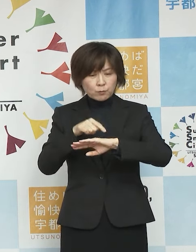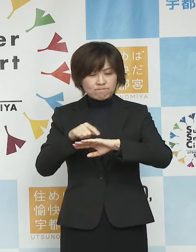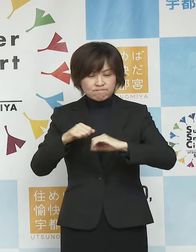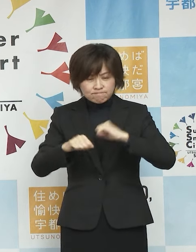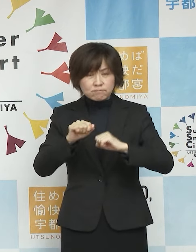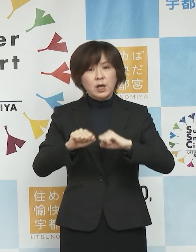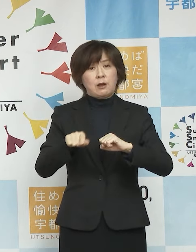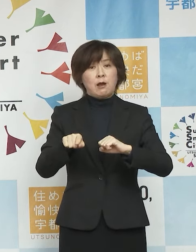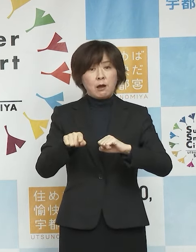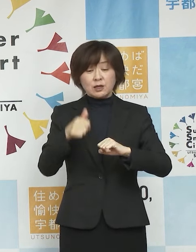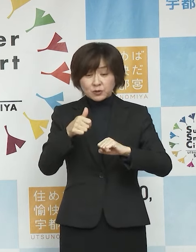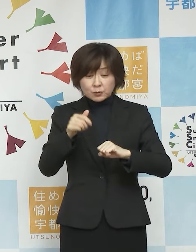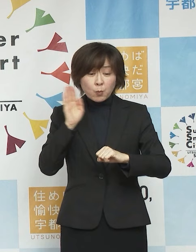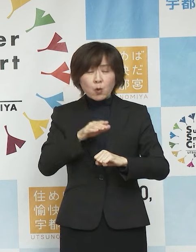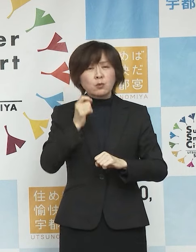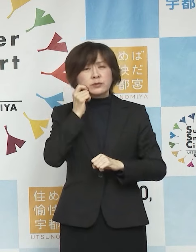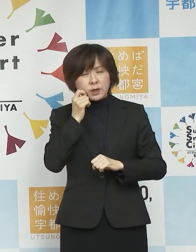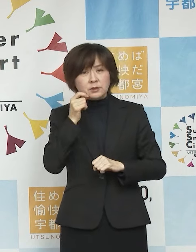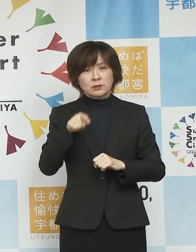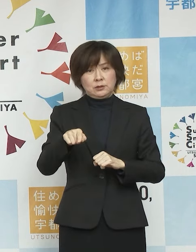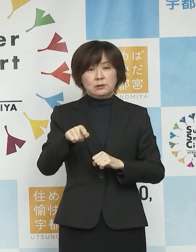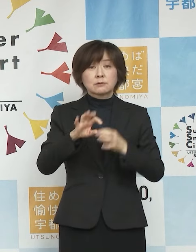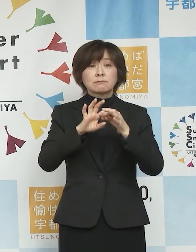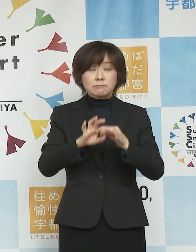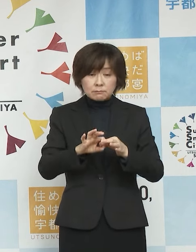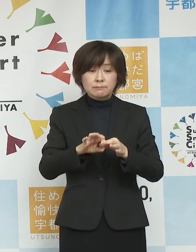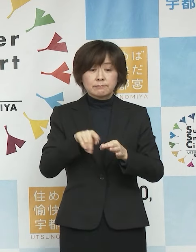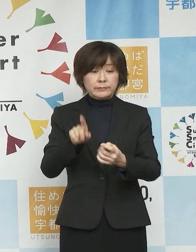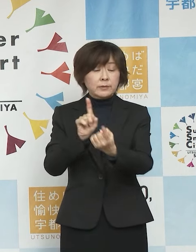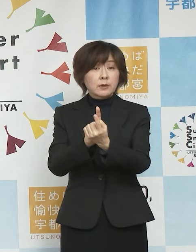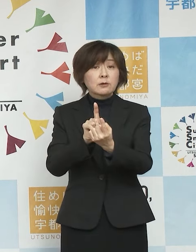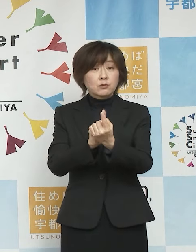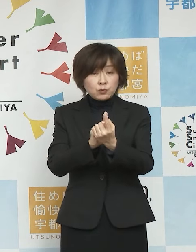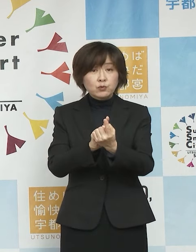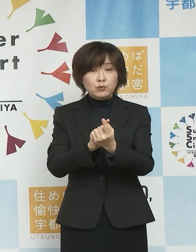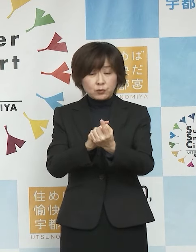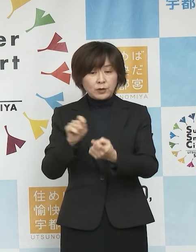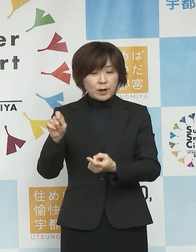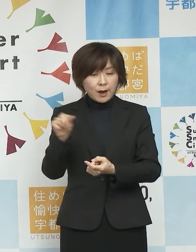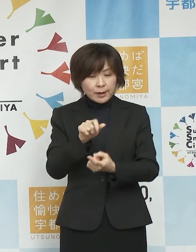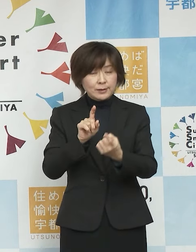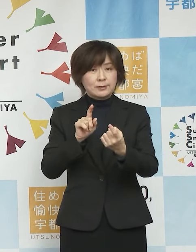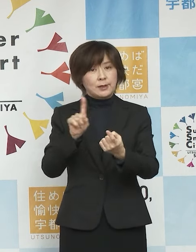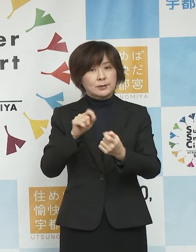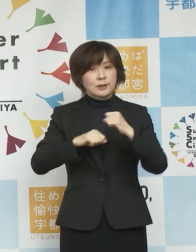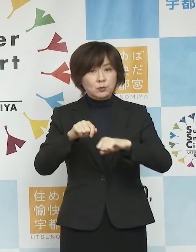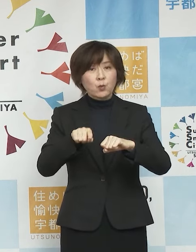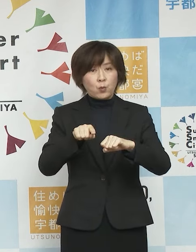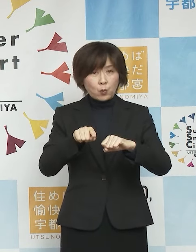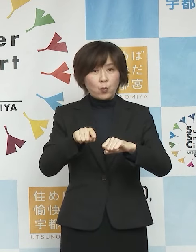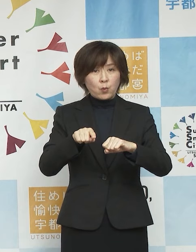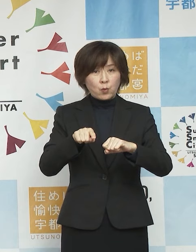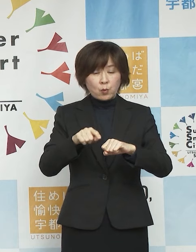。一朝一夕にできるものではありませんので、それに対する即効的な対応、浸透マ